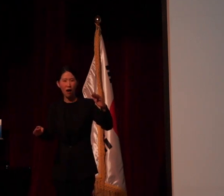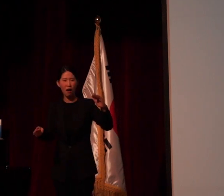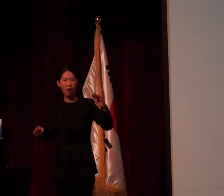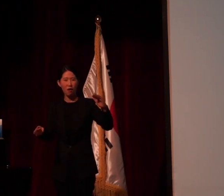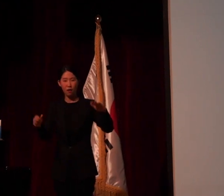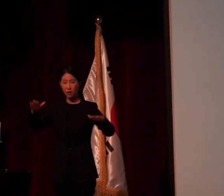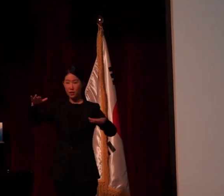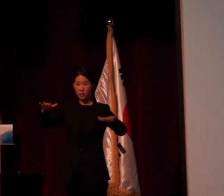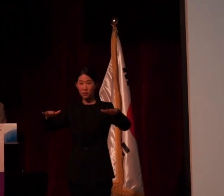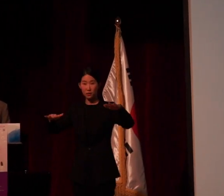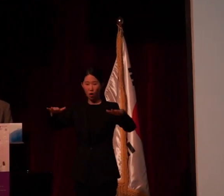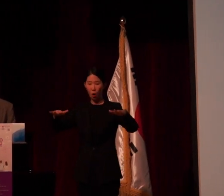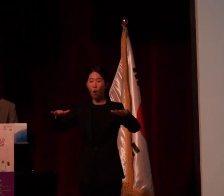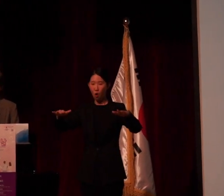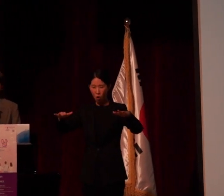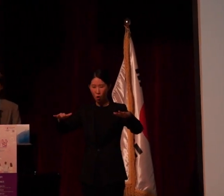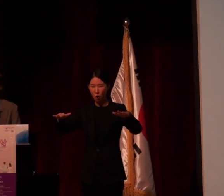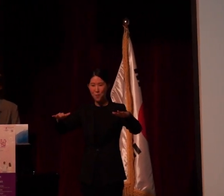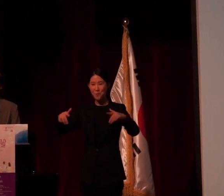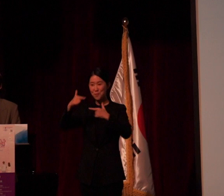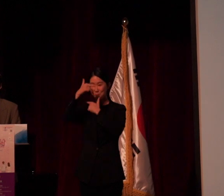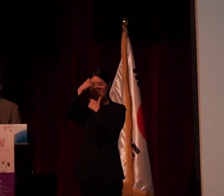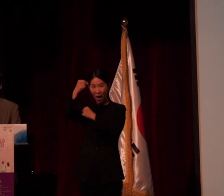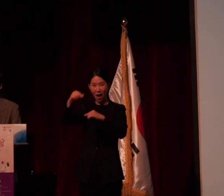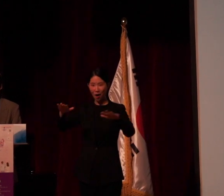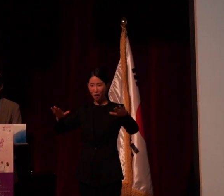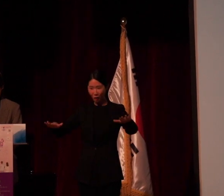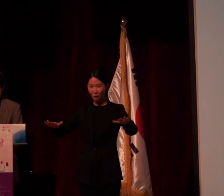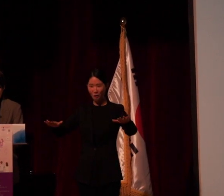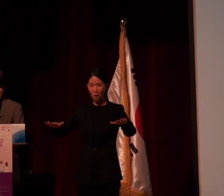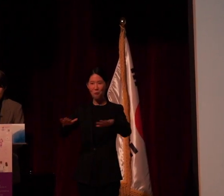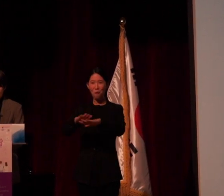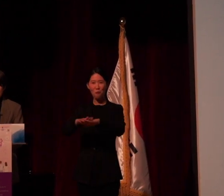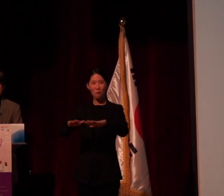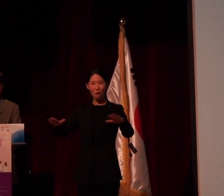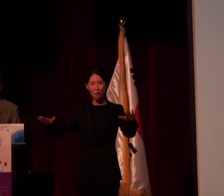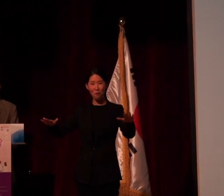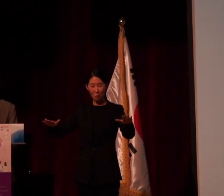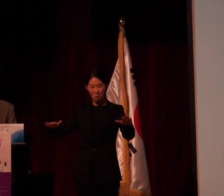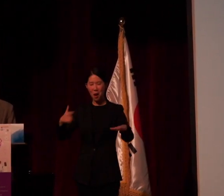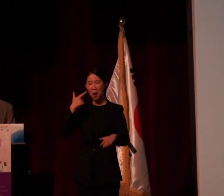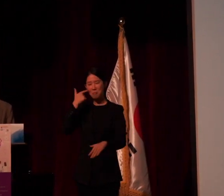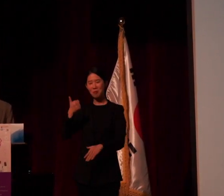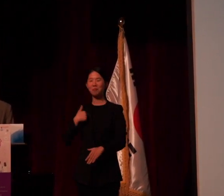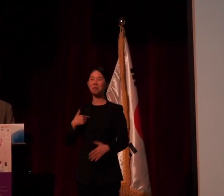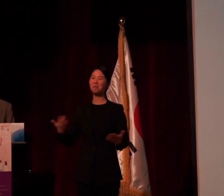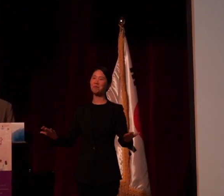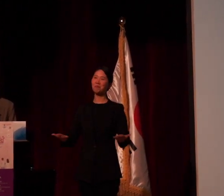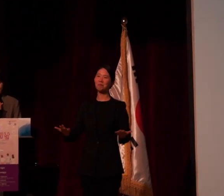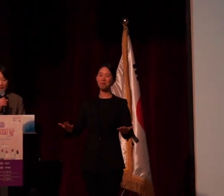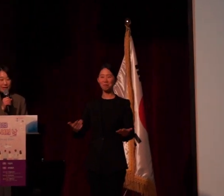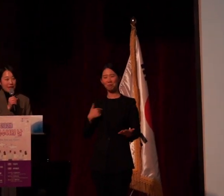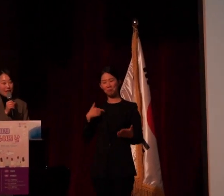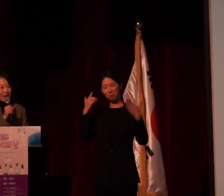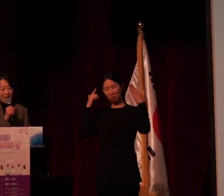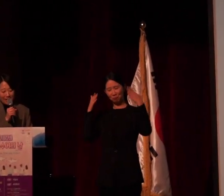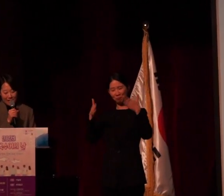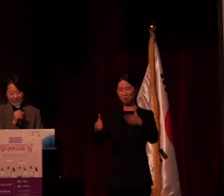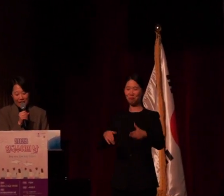마침내 흔들거림이 잦아들면 아빠는 평온하게 다른 일에 집중합니다.